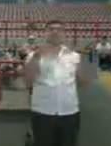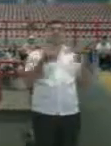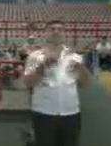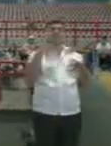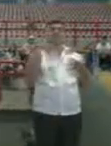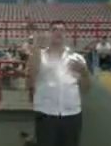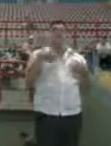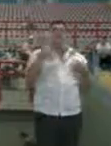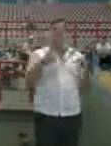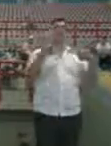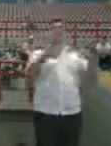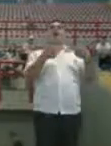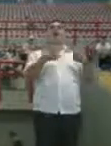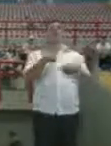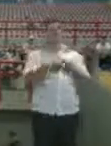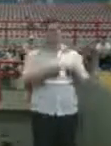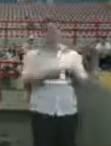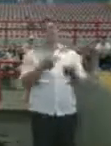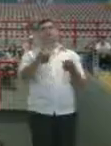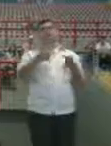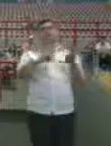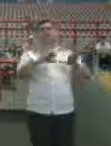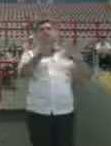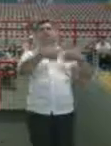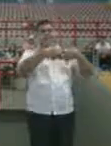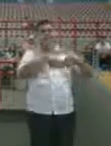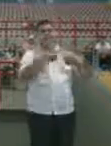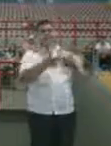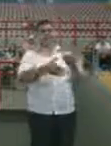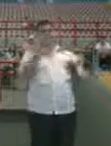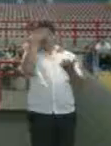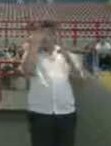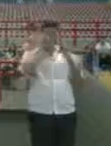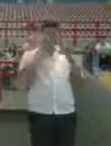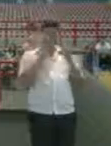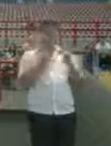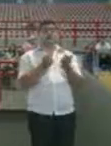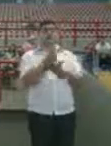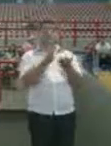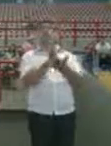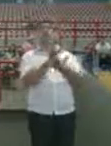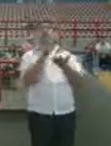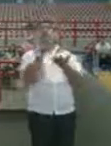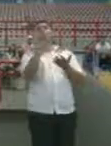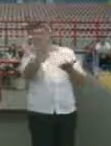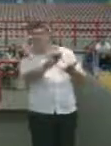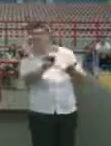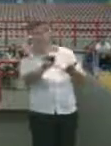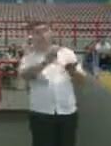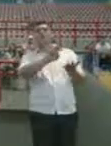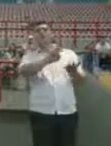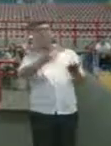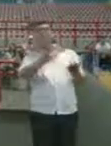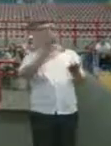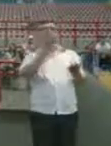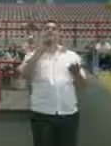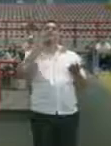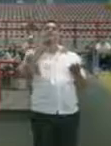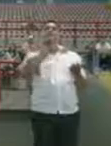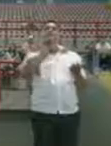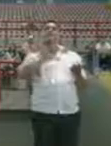hora. Mão de obra, matéria-prima, mercado consumidor. E aí começaram a migrar para a região sul, depois para o